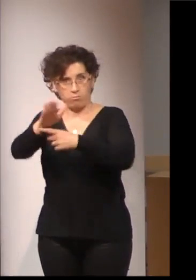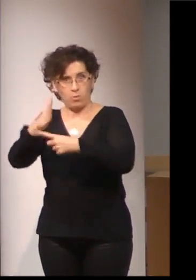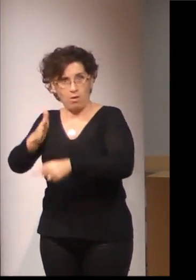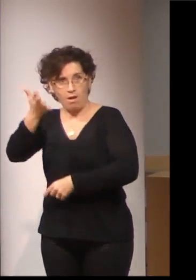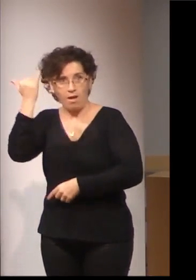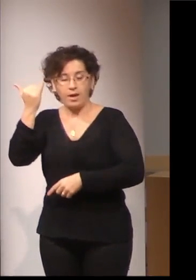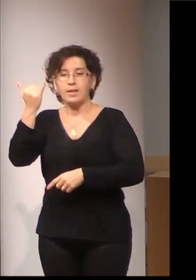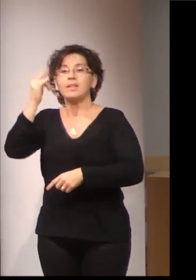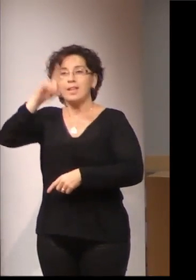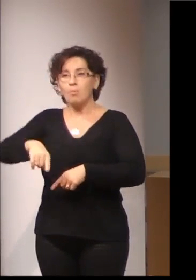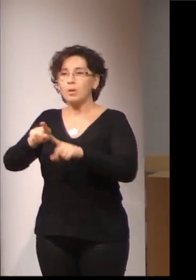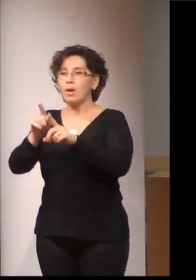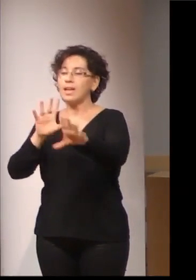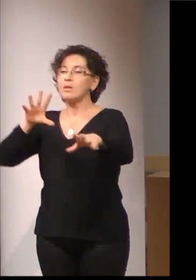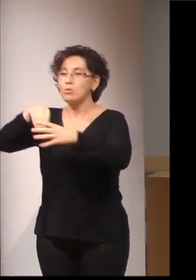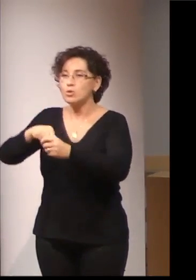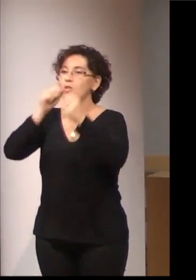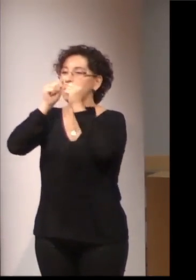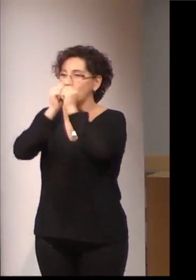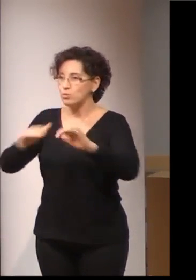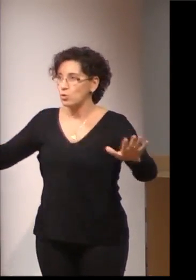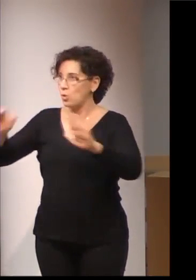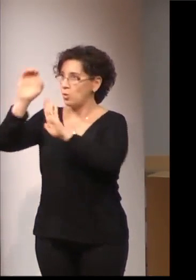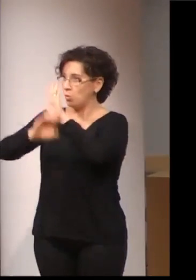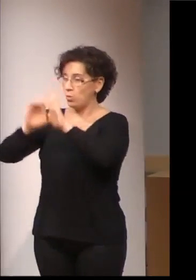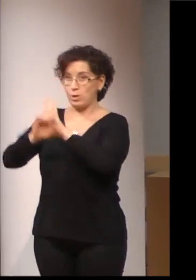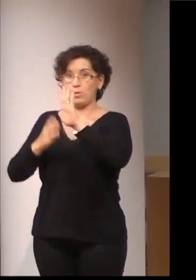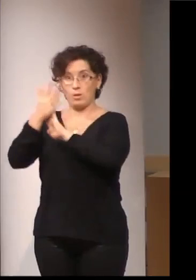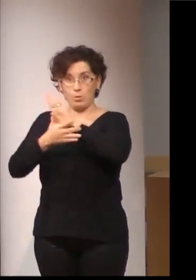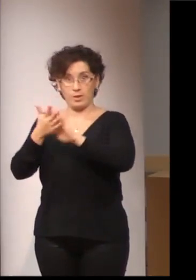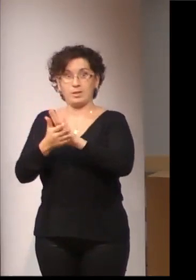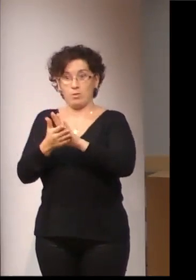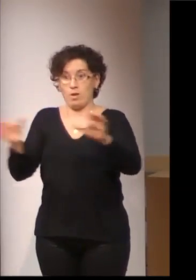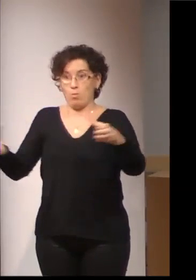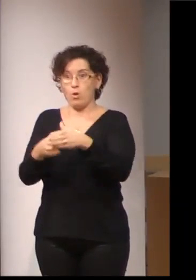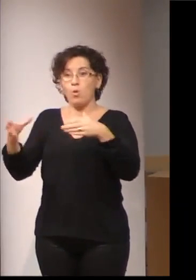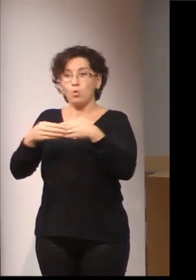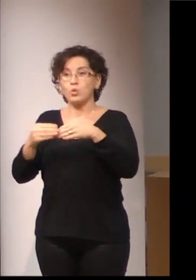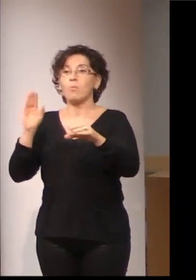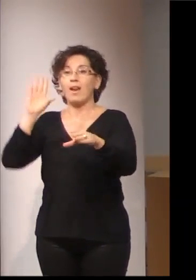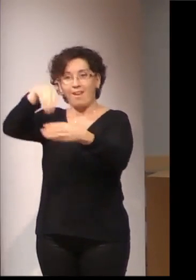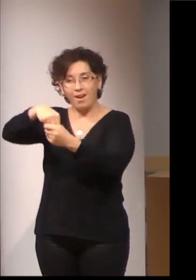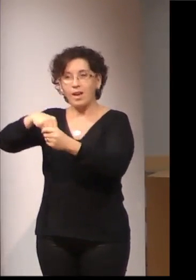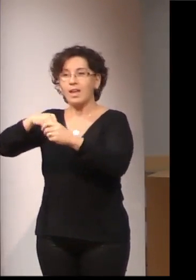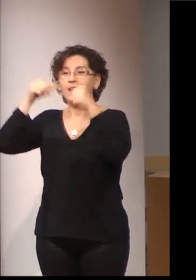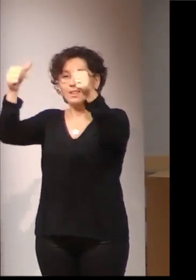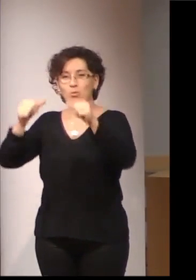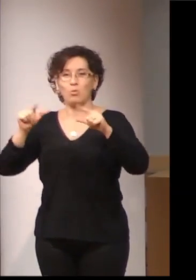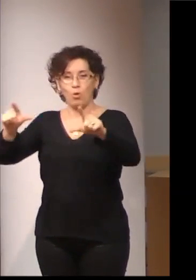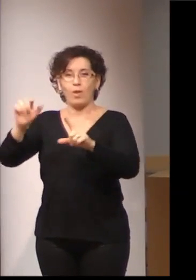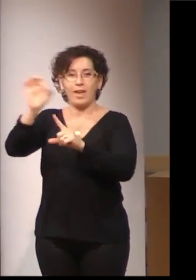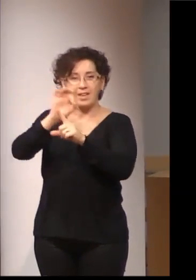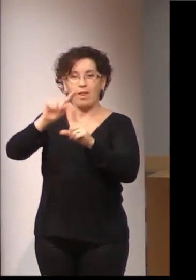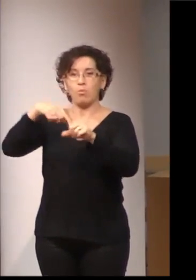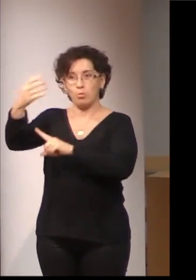inclusión y difusión en los currículos formativos sobre la lengua de signos y su comunidad lingüística usuaria en los títulos de grado, posgrado y su impacto en la sociedad.